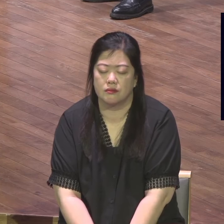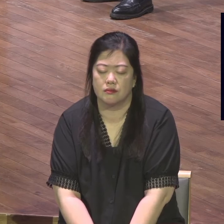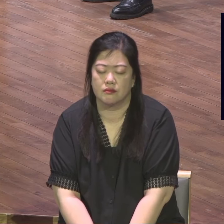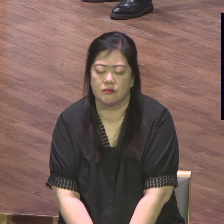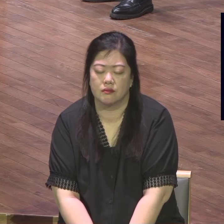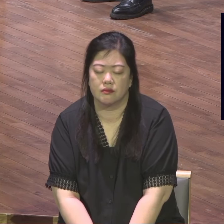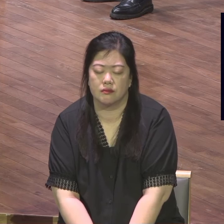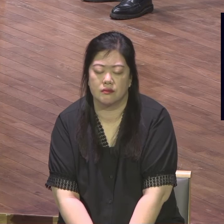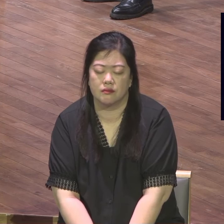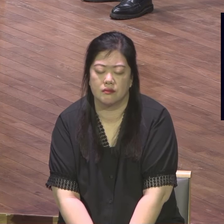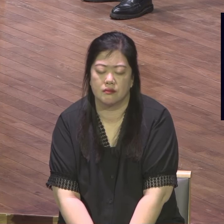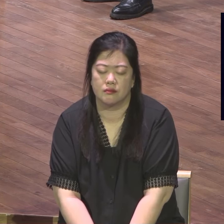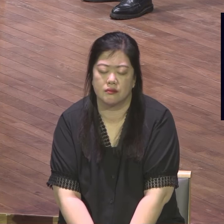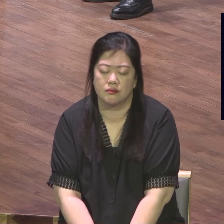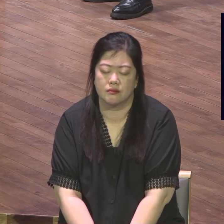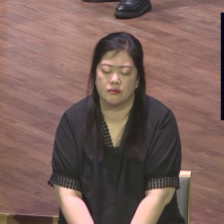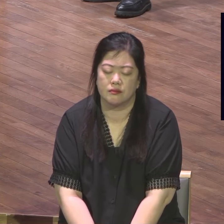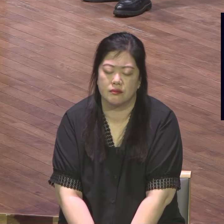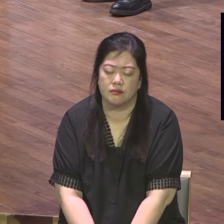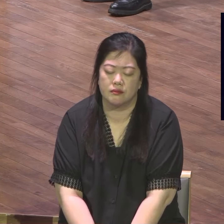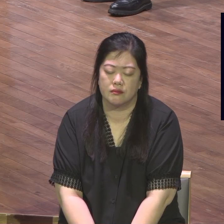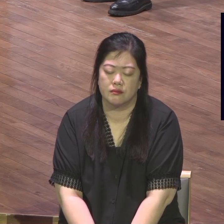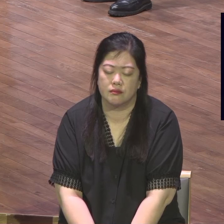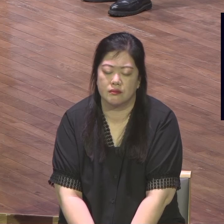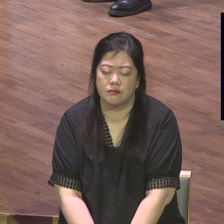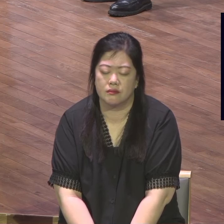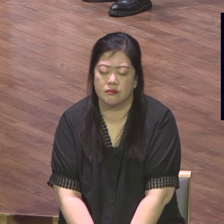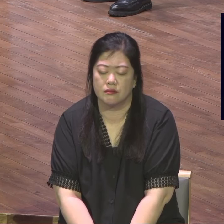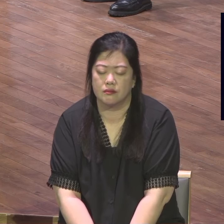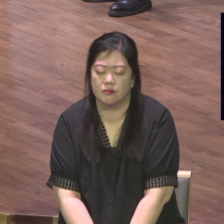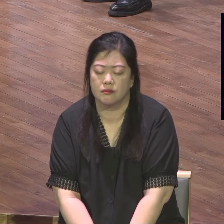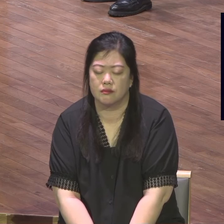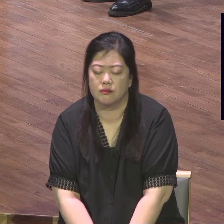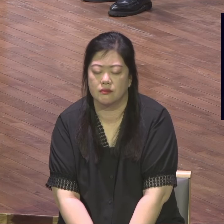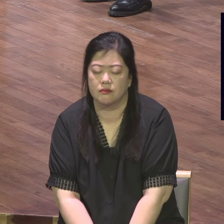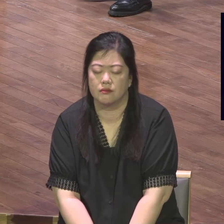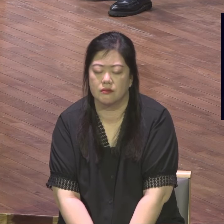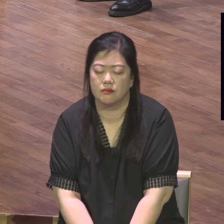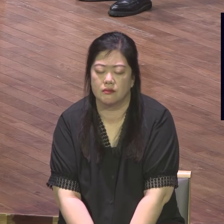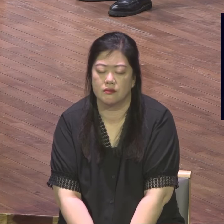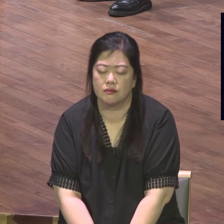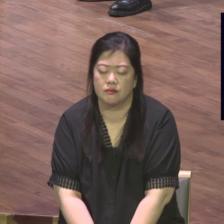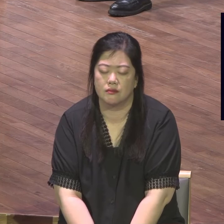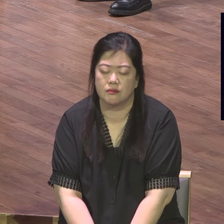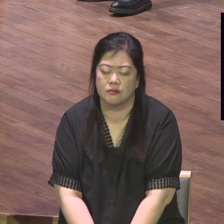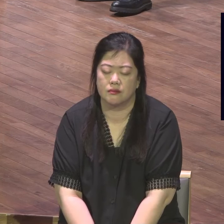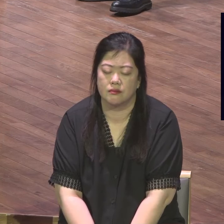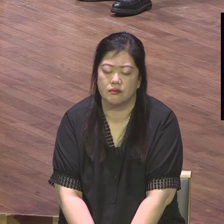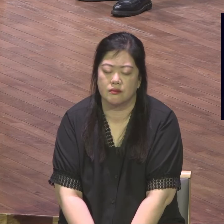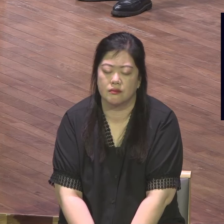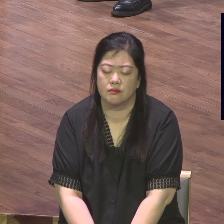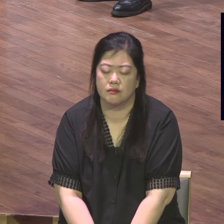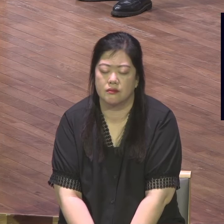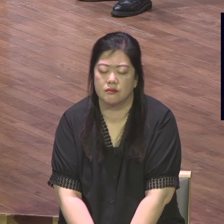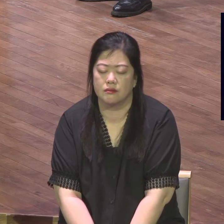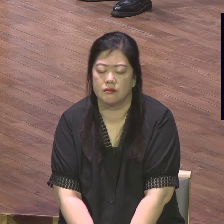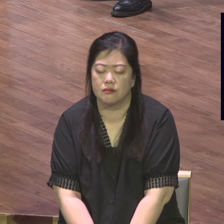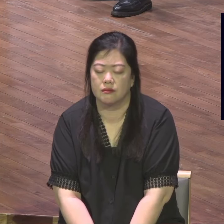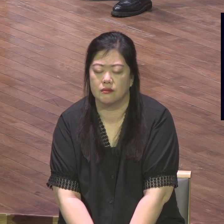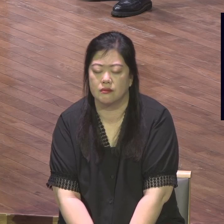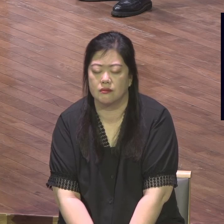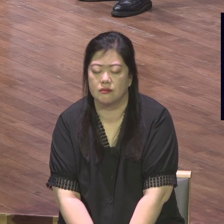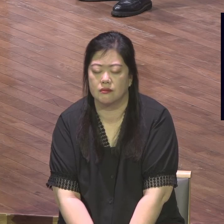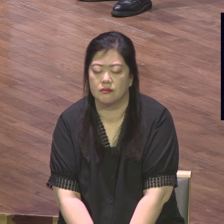우리의 생각을 통제하며 우리의 마음을 통제하고 우리의 삶을 통제할 수 있는 삶을 살 수 있도록 주님께서